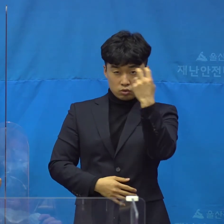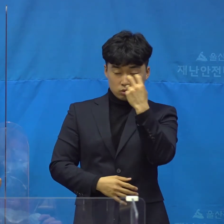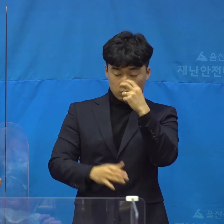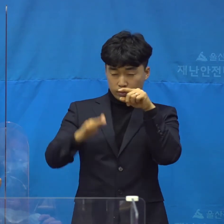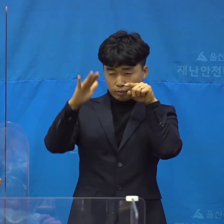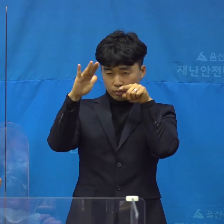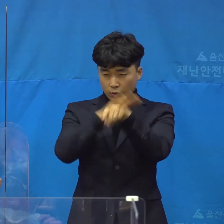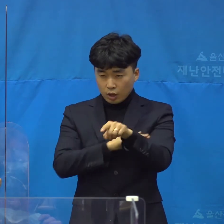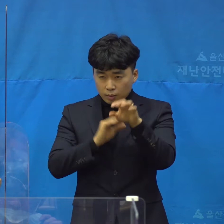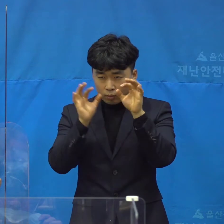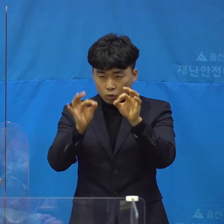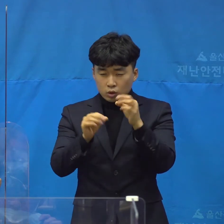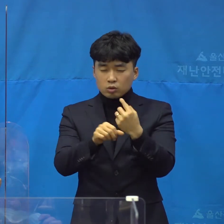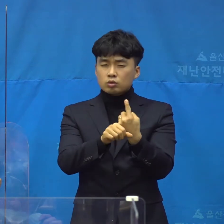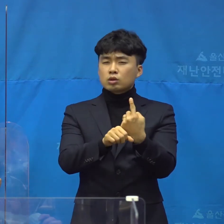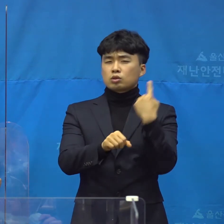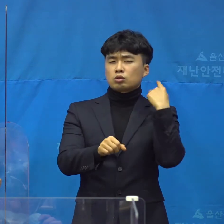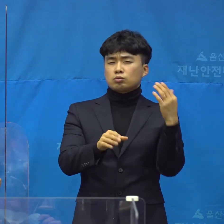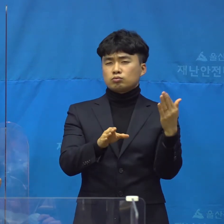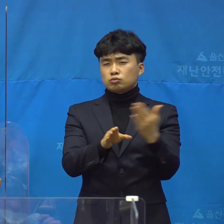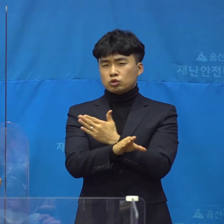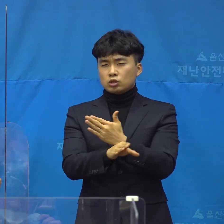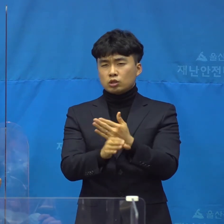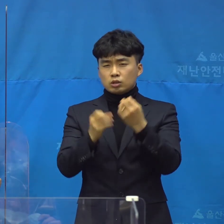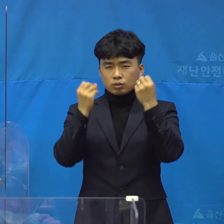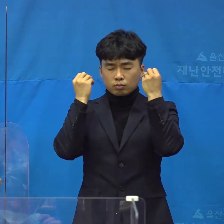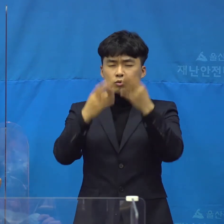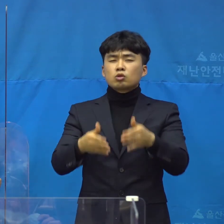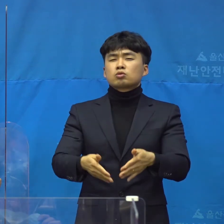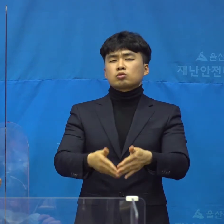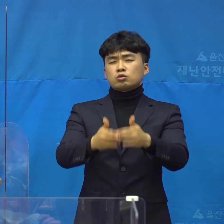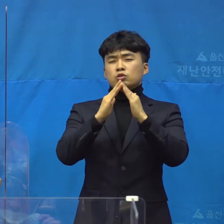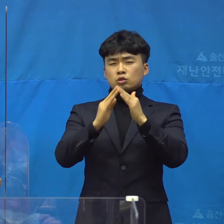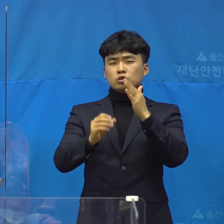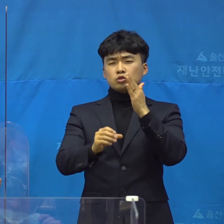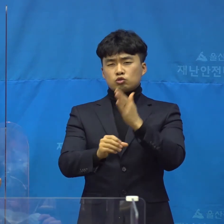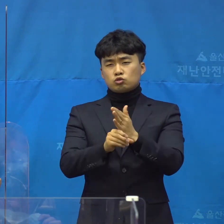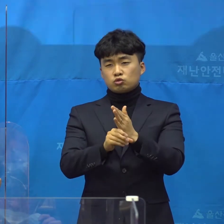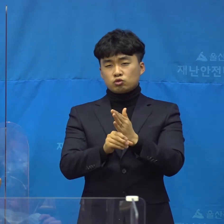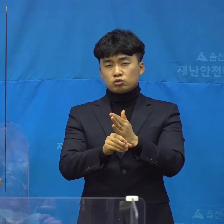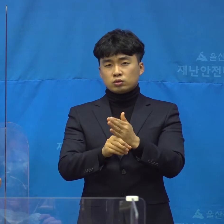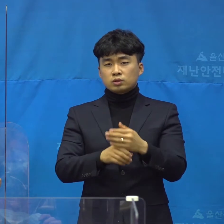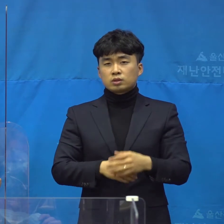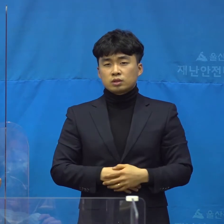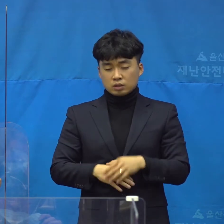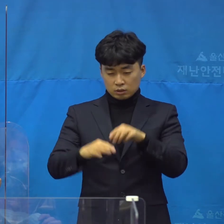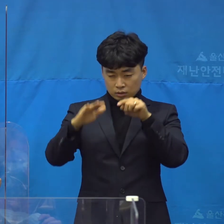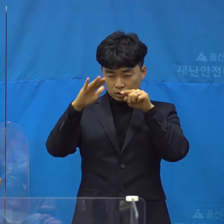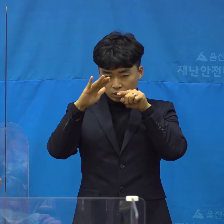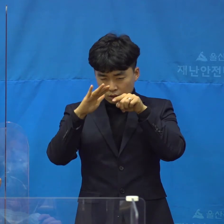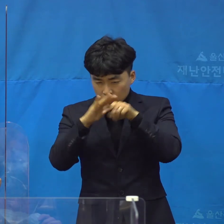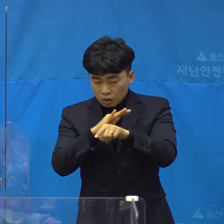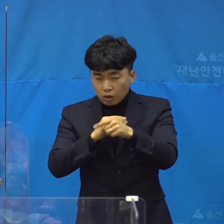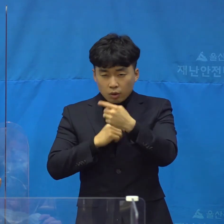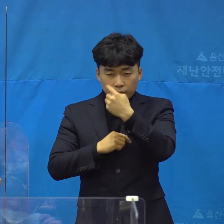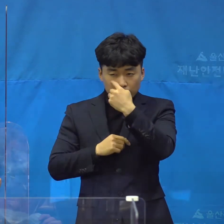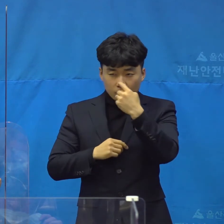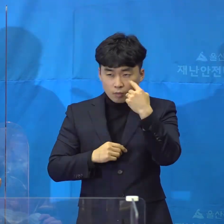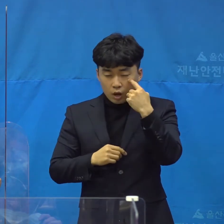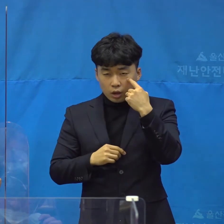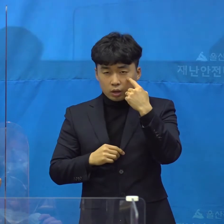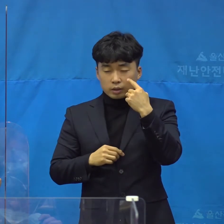하니 작년부터 이게 이제 그 신축 공사 중에 있는 건물이었습니다. 그래서 안에 들어가서 확인을